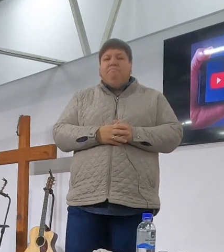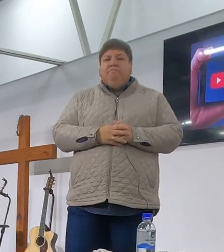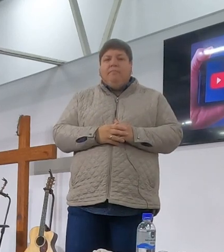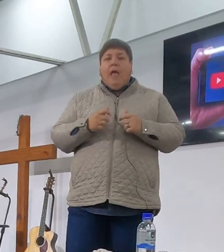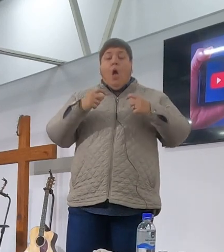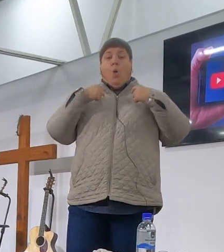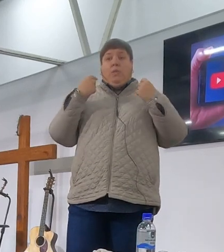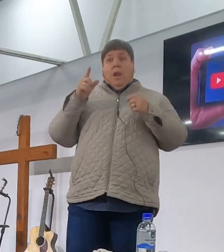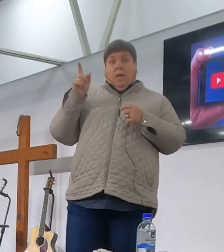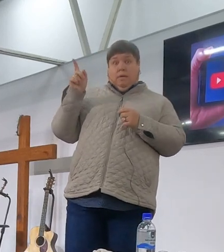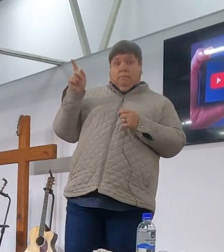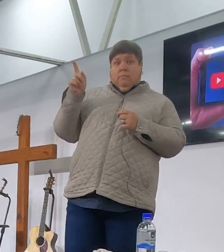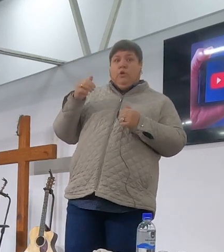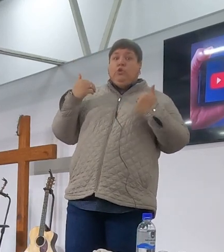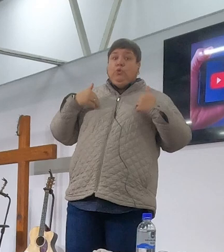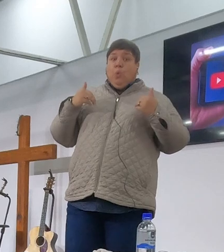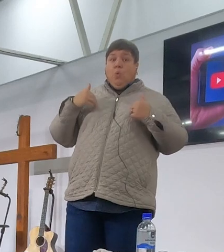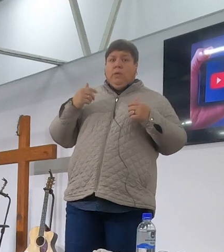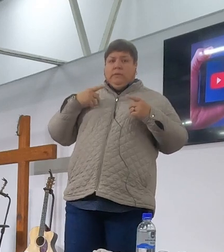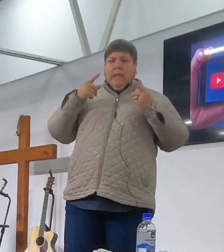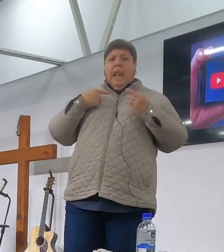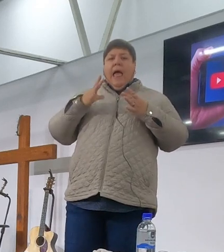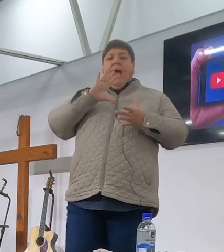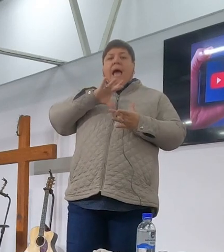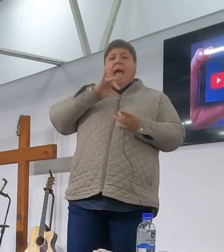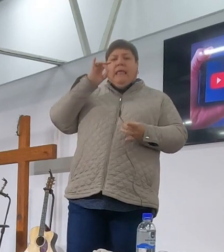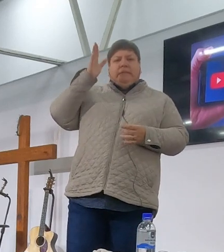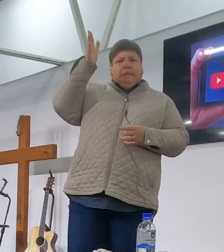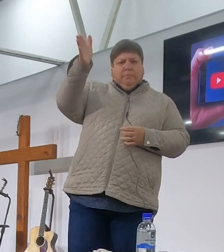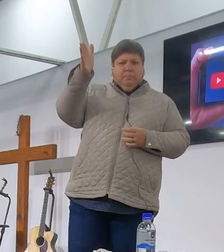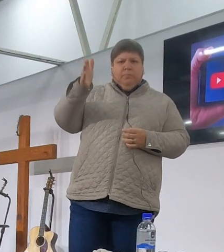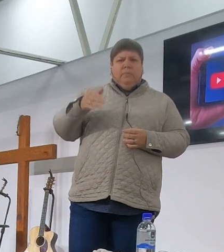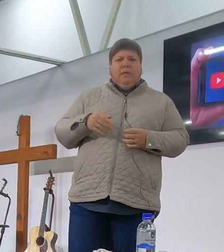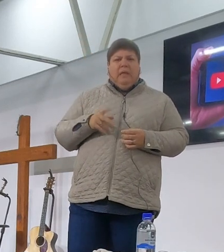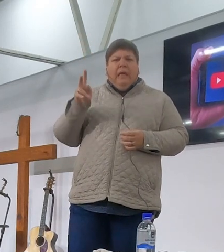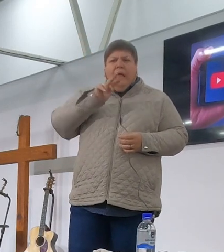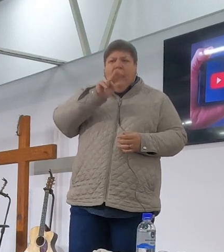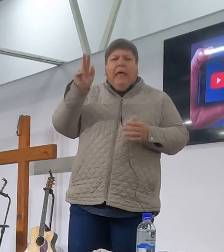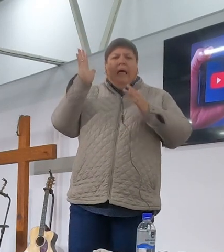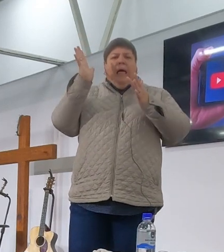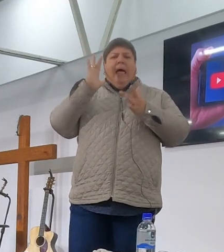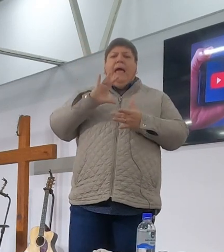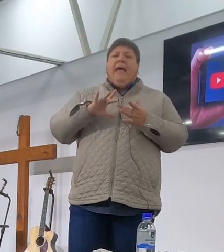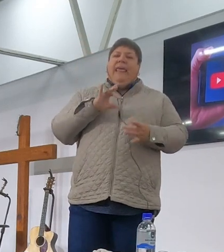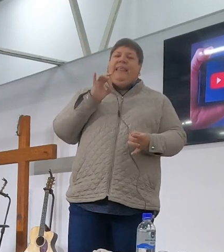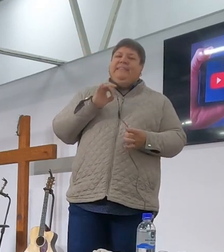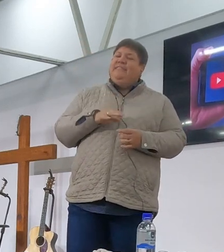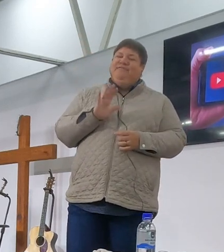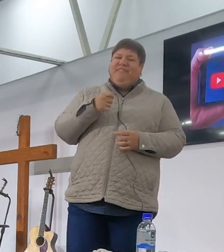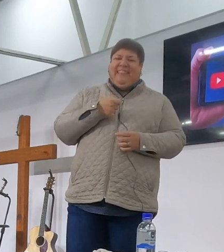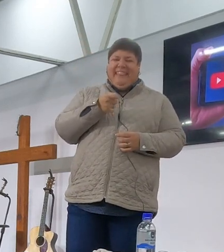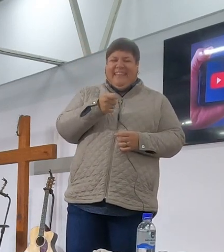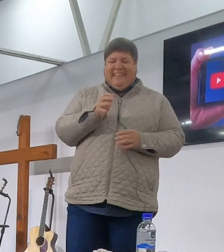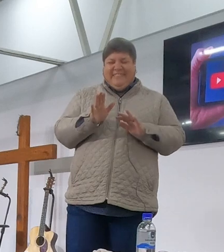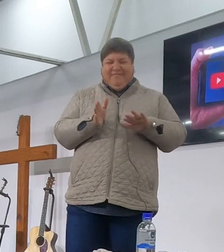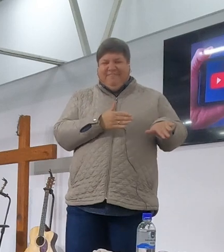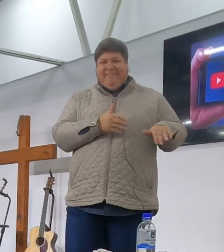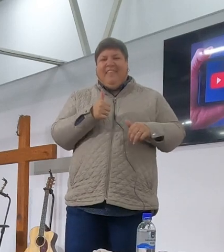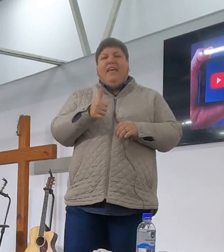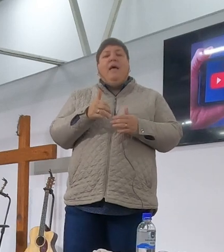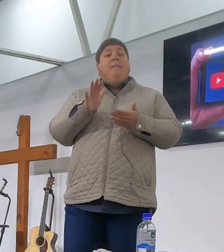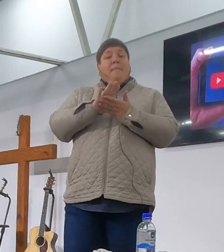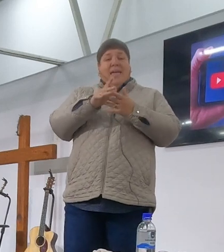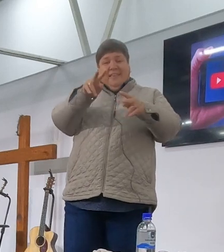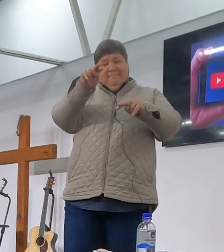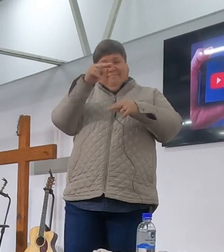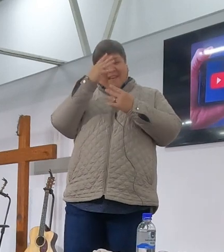die ouderling het gesê, dominee, Sondag sal ons in die gees daar wees. Hy sê, hy's nou al moeg om vir al die geeste te preek. Maar in elk geval, so, ek is bly julle is